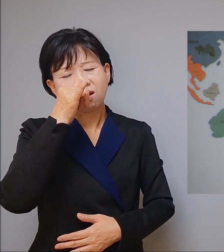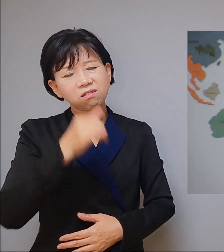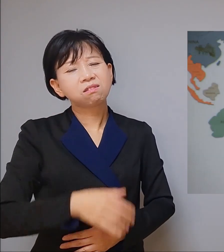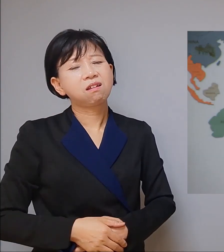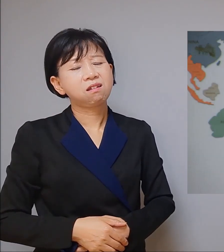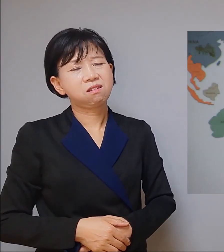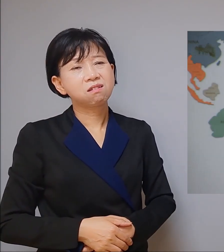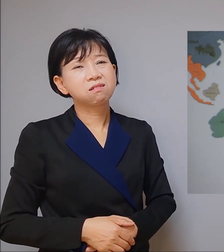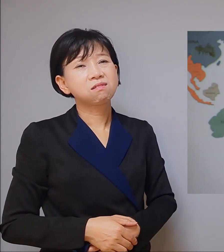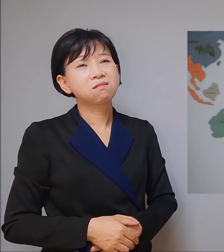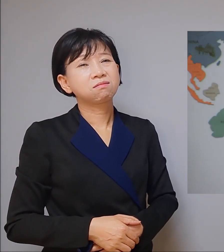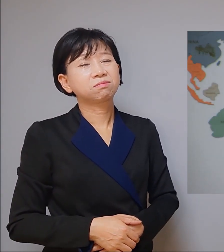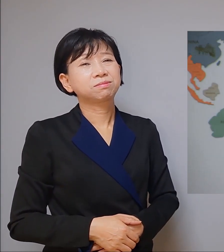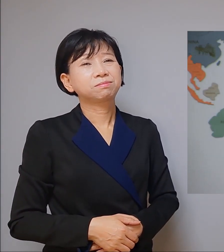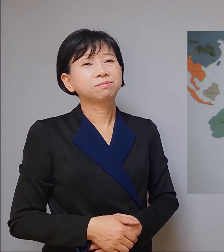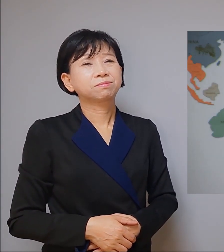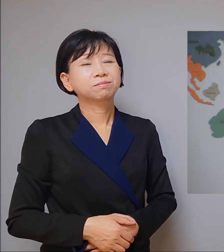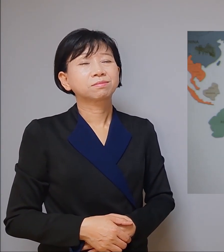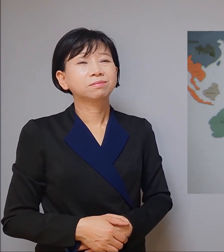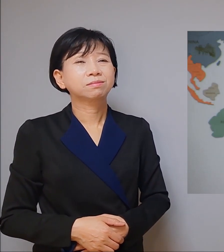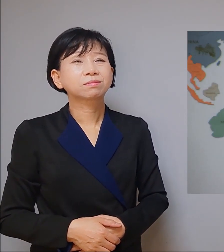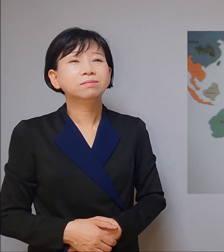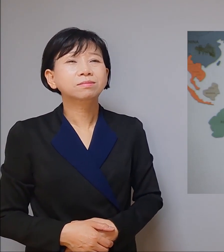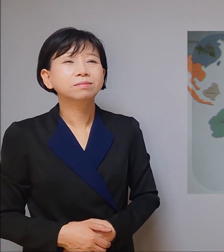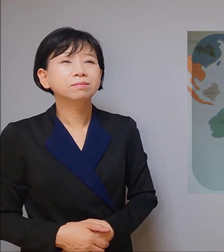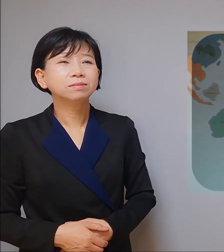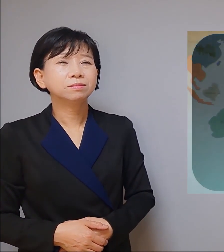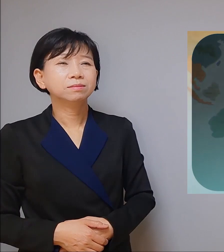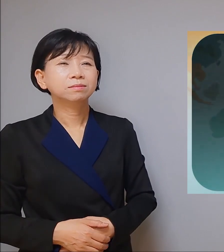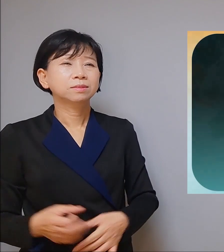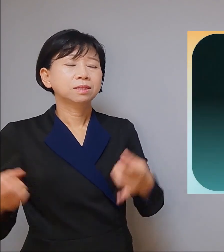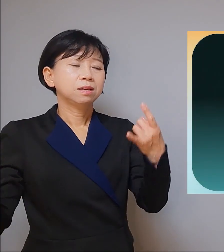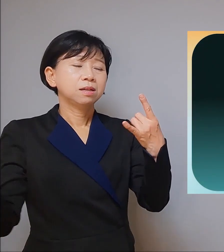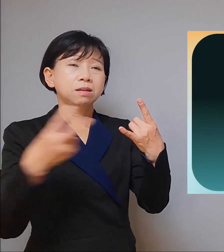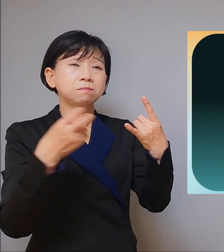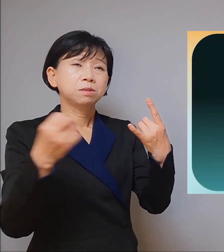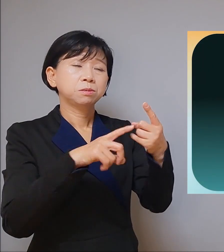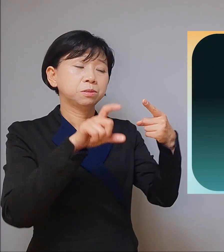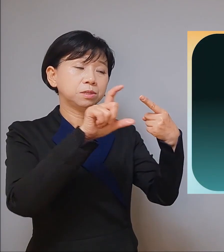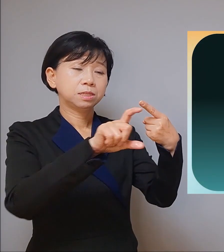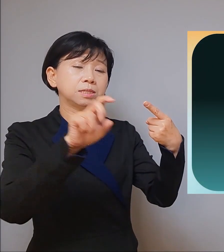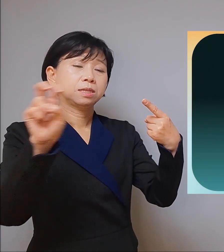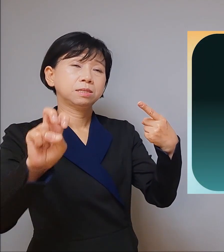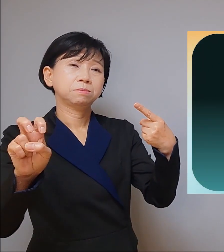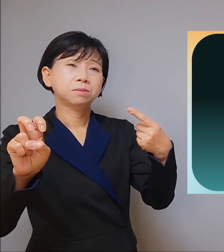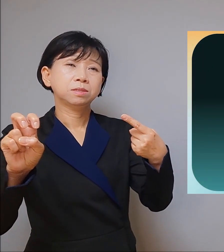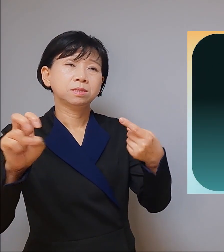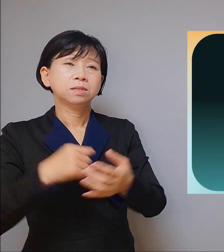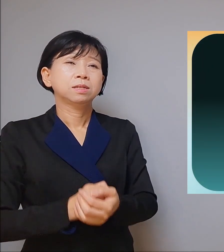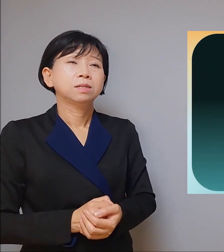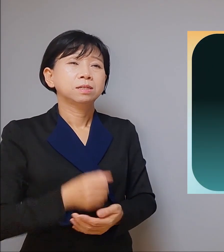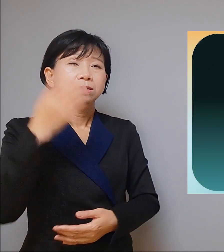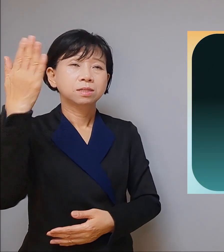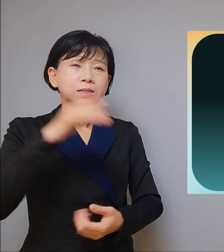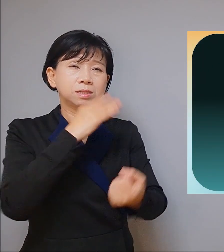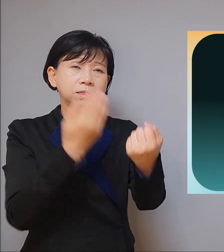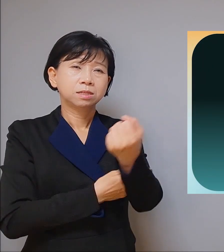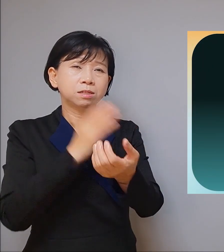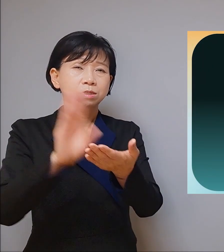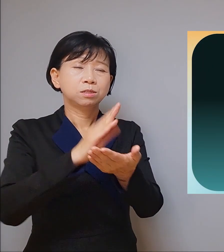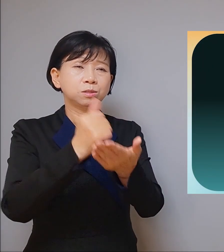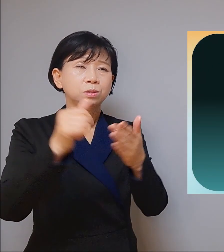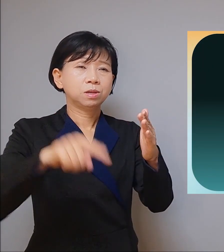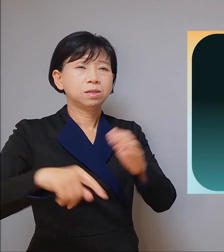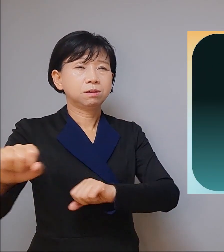것을 표현해 주고 있는 거예요. 에베소서 1장 20절 말씀에 그의 능력이 그리스도 안에서 역사하사 죽은 자들